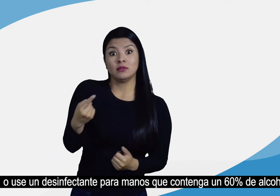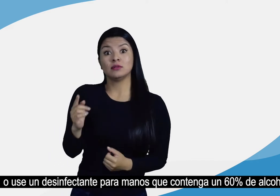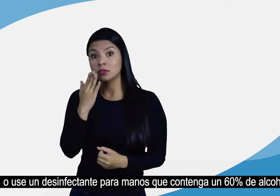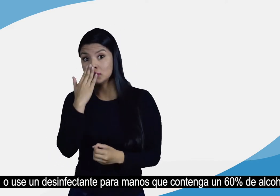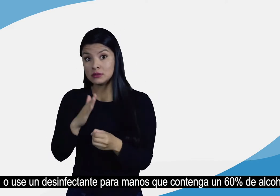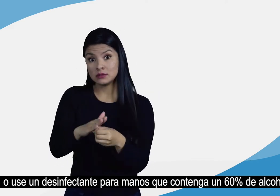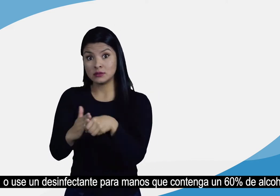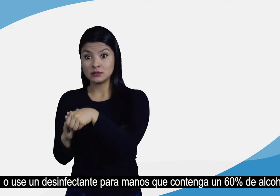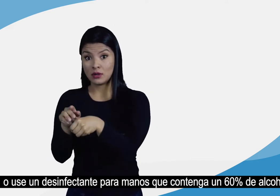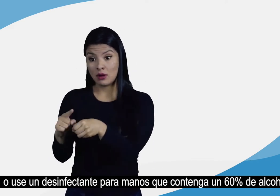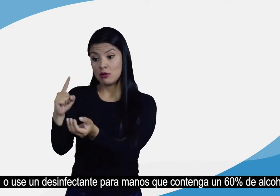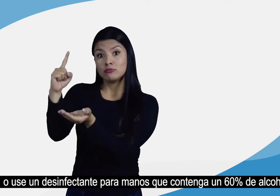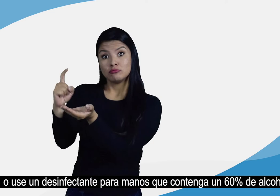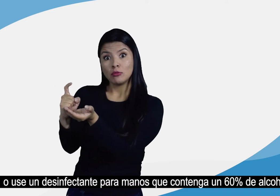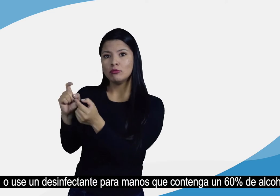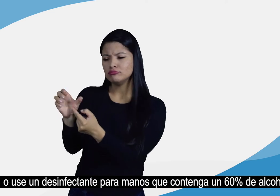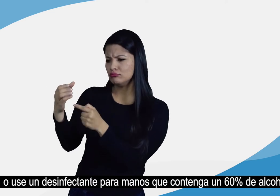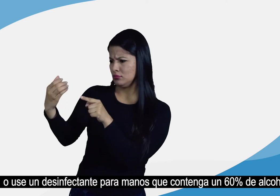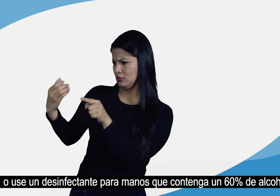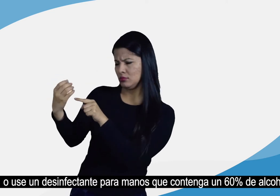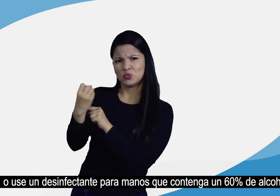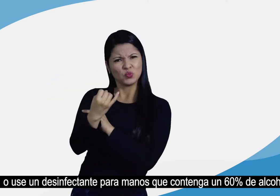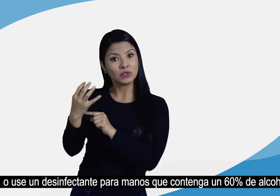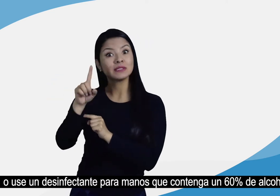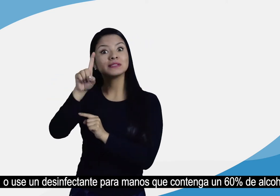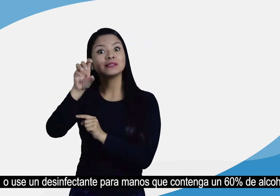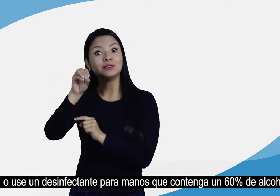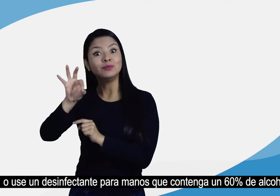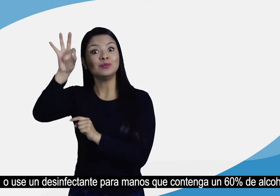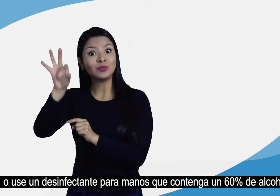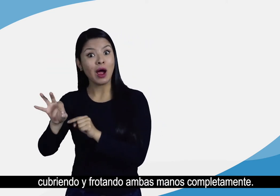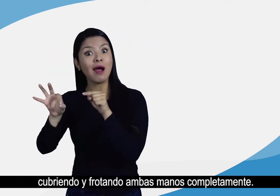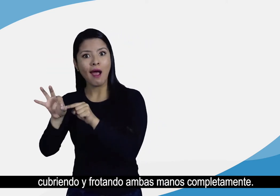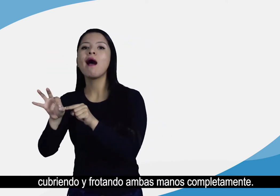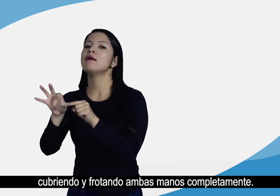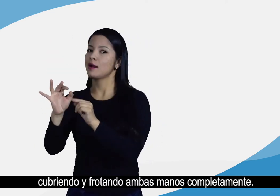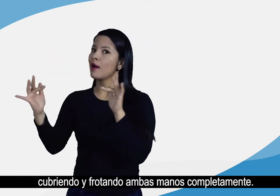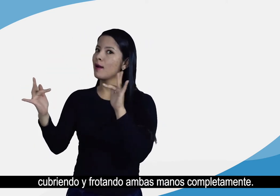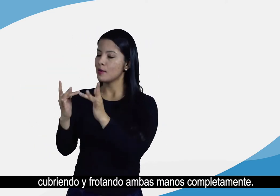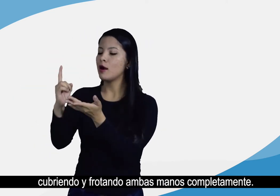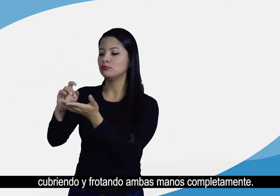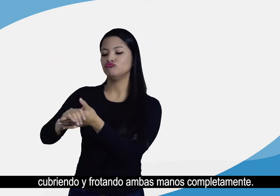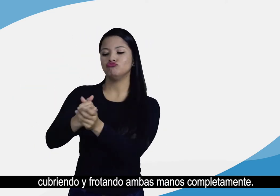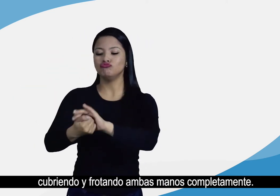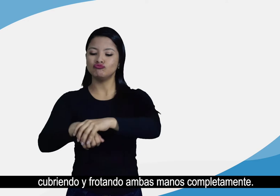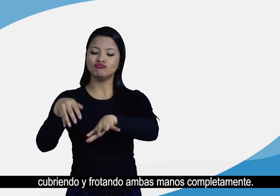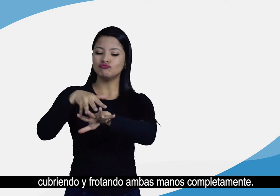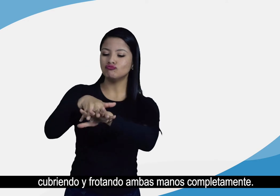O use un desinfectante para manos que contenga un 60% de alcohol, cubriendo y frotando ambas manos completamente.